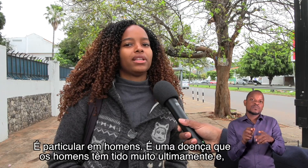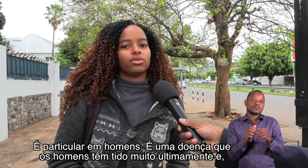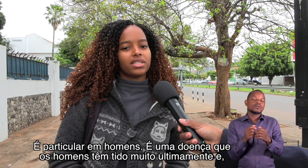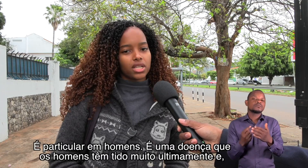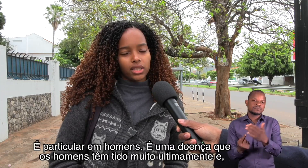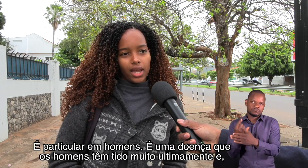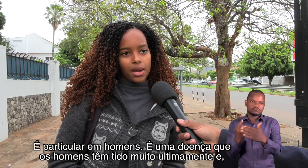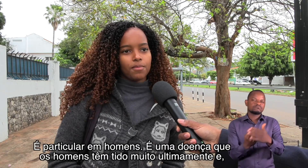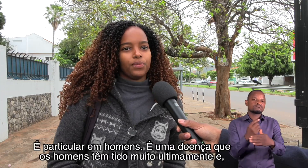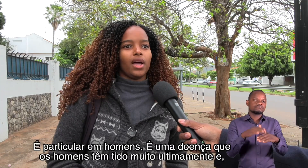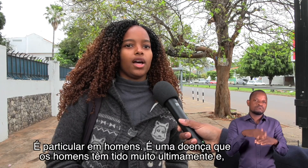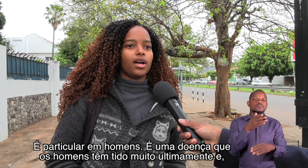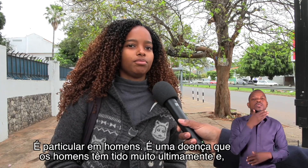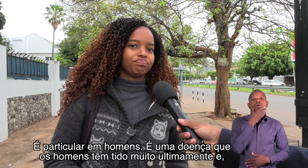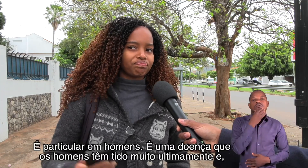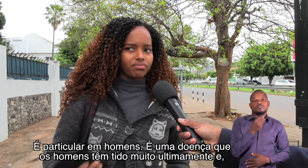das doenças que